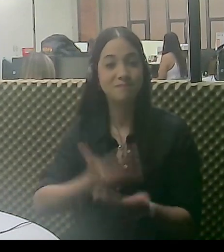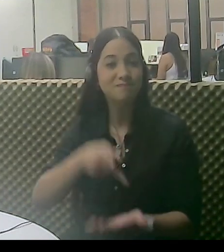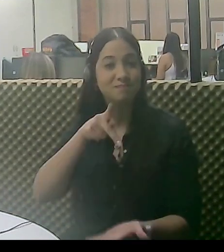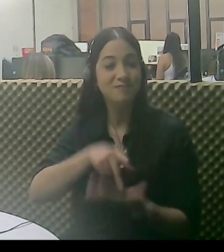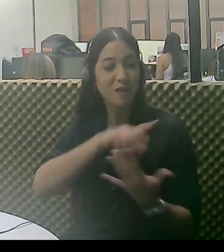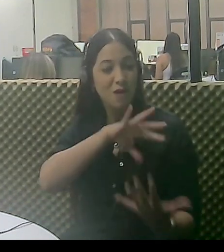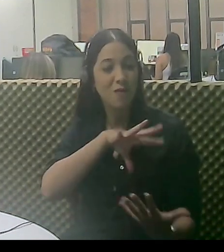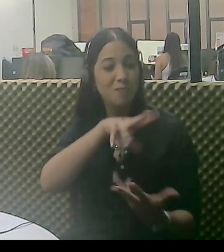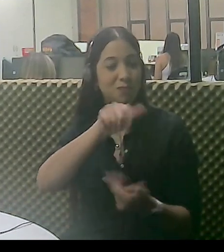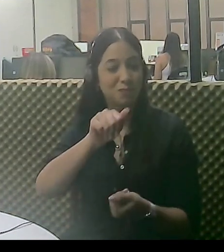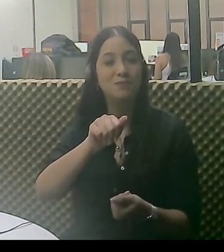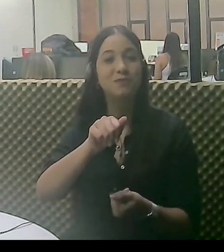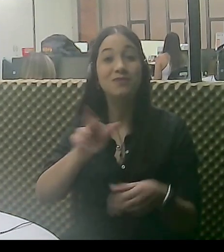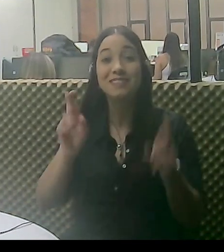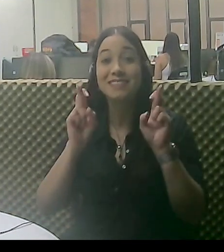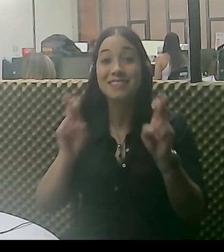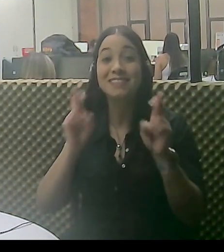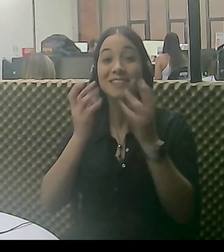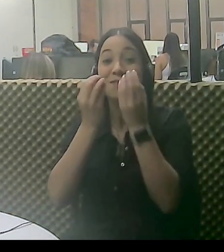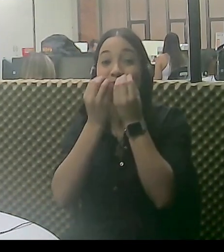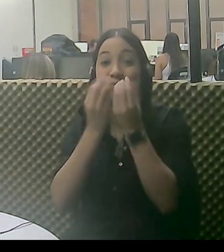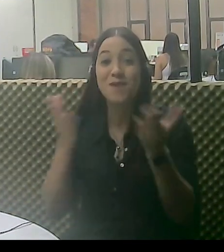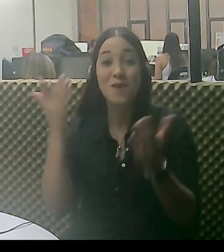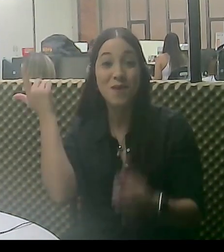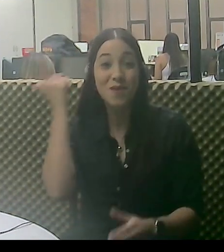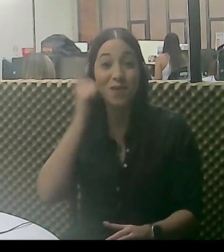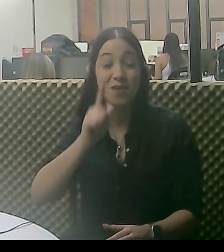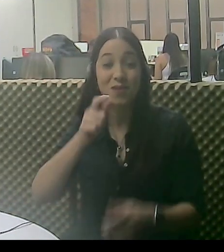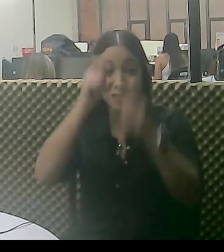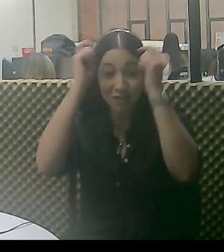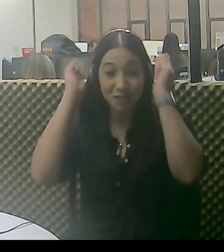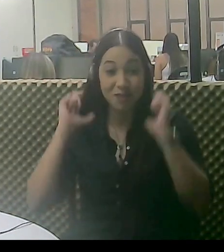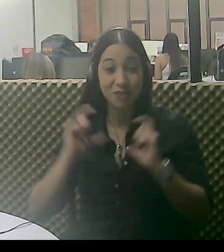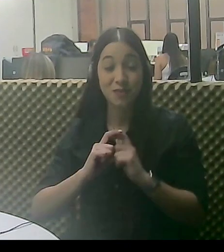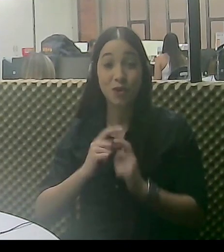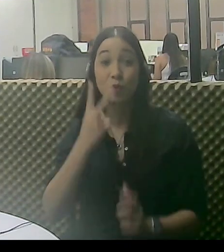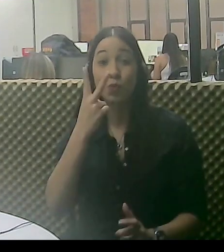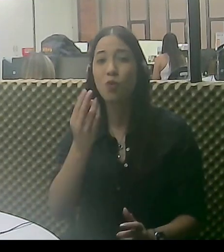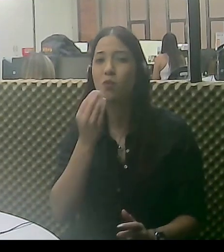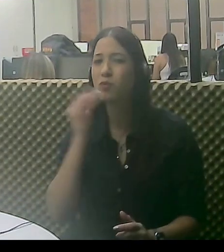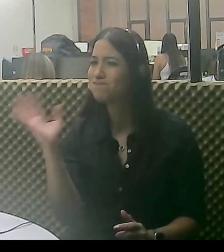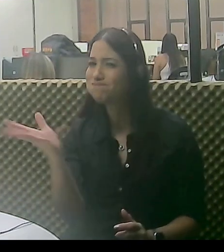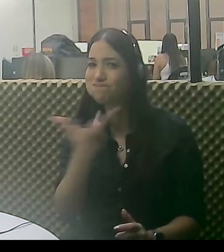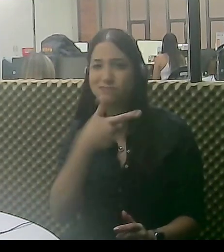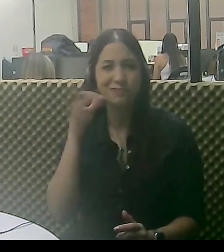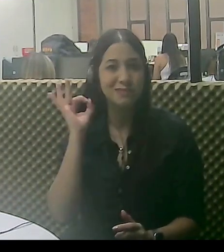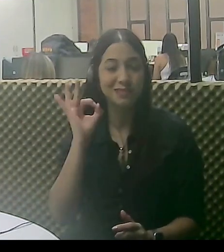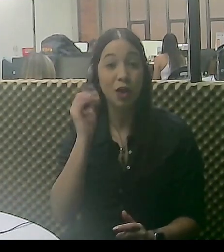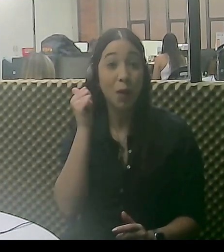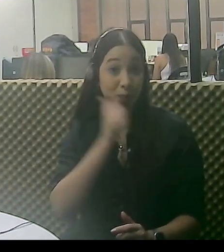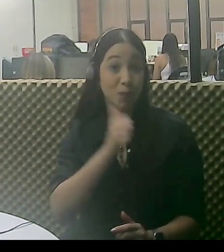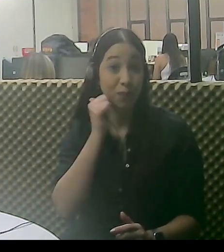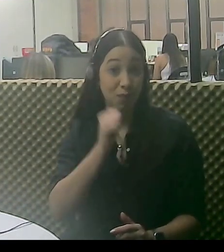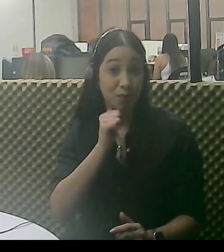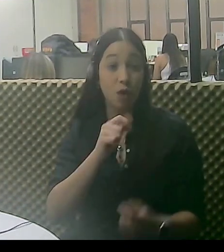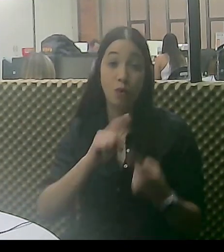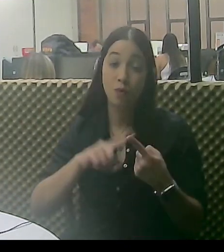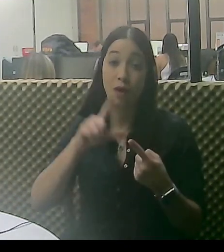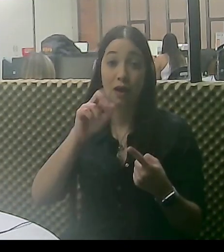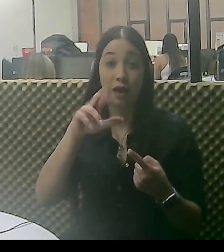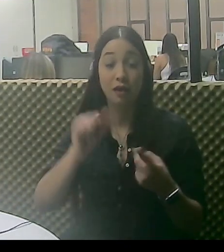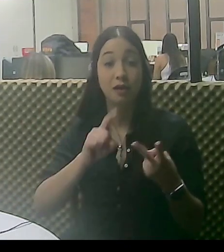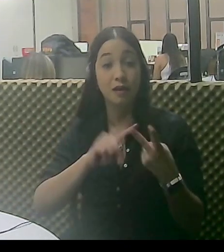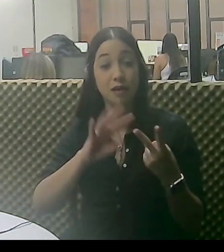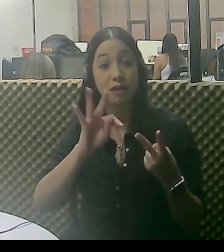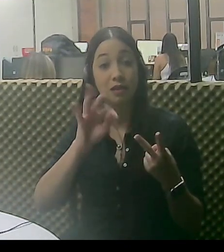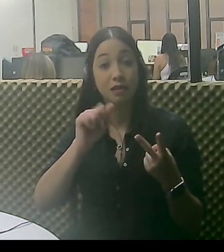Mundial a gente está na expectativa muito boa de conseguir medalhas. Temos aí pelo menos duas chances grandes de medalha, pelo menos no feminino, uma com a Lara Lima e a outra com